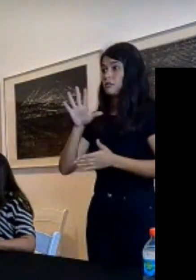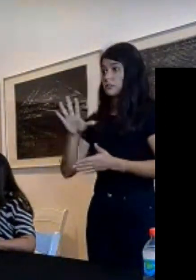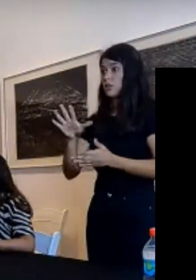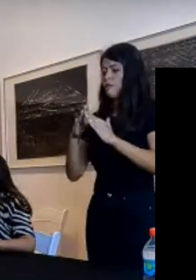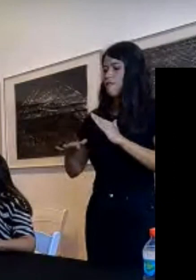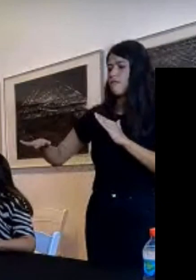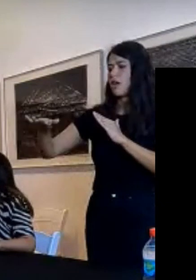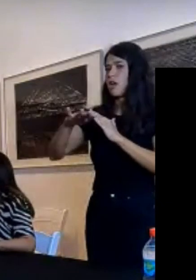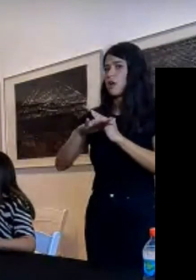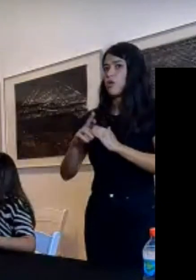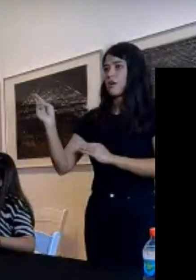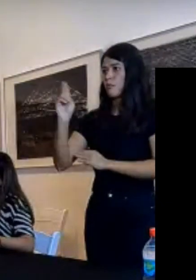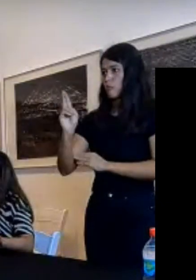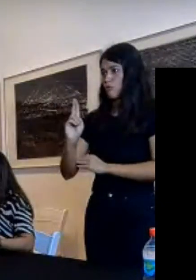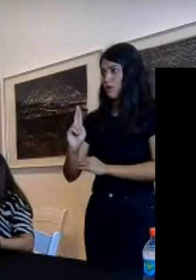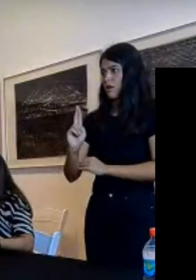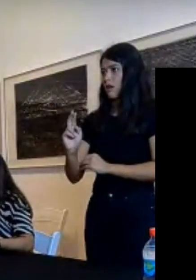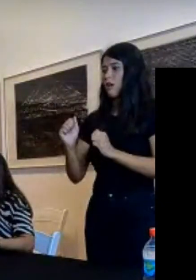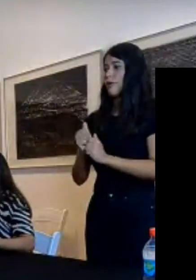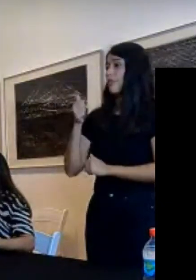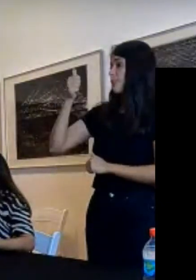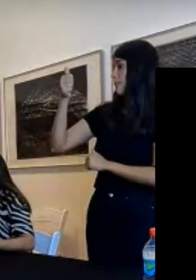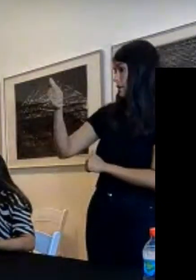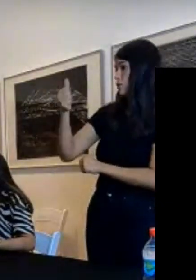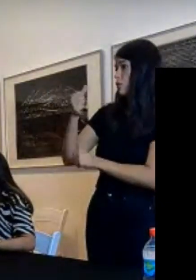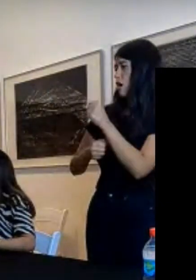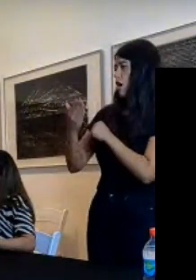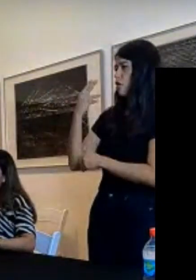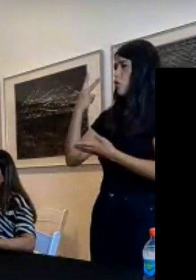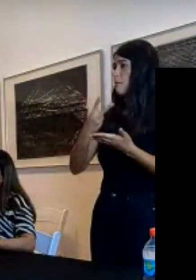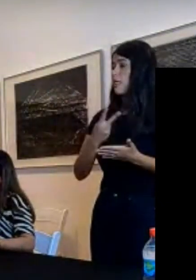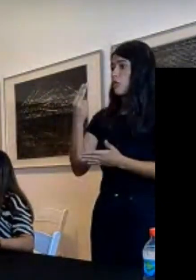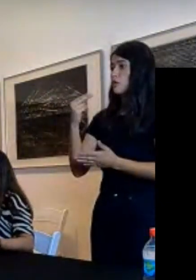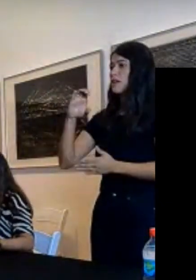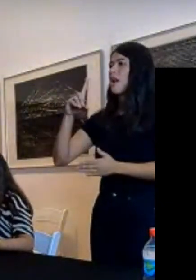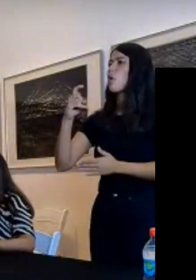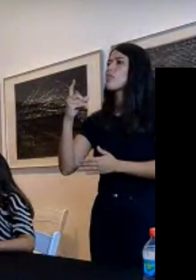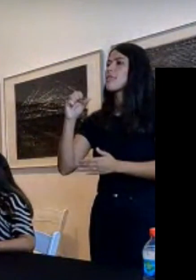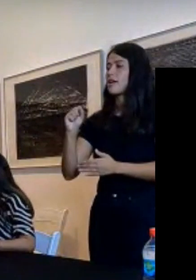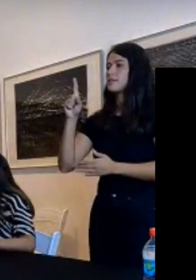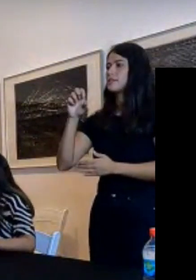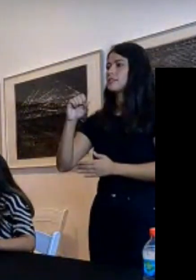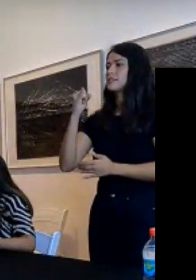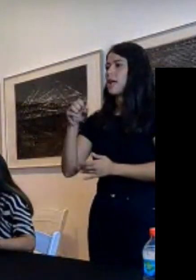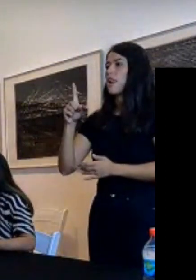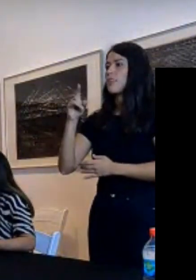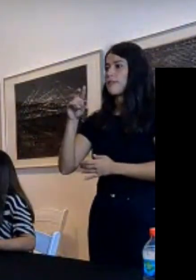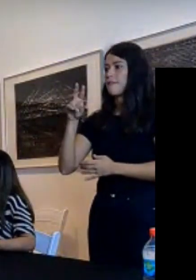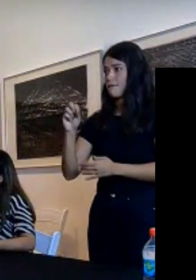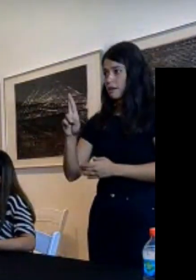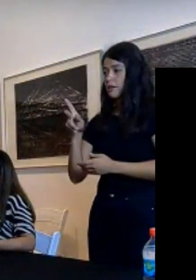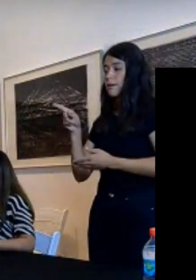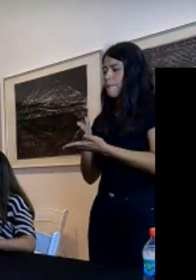barrio República, y bajo la dirección desde el año 2012 de Claudia Saldívar, se comenzó